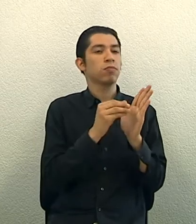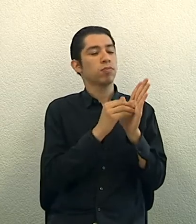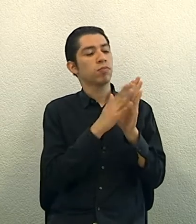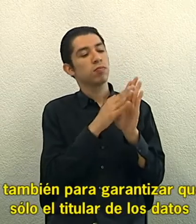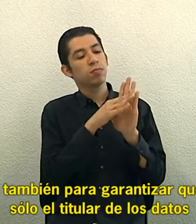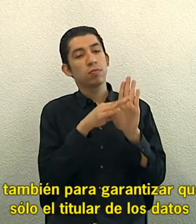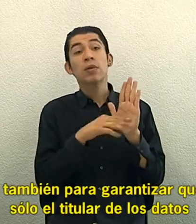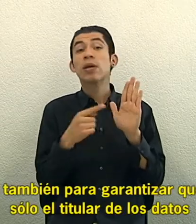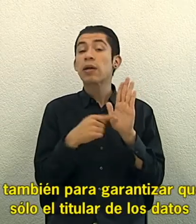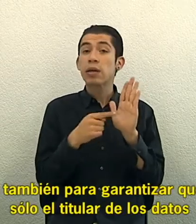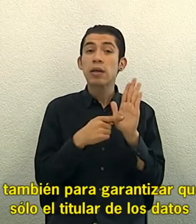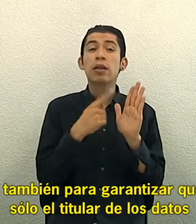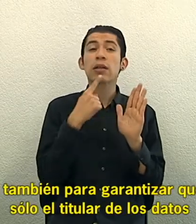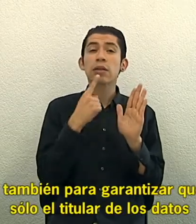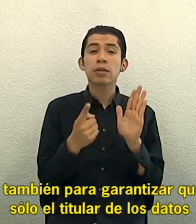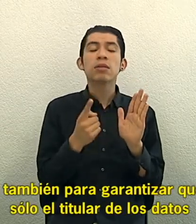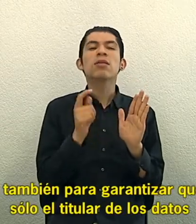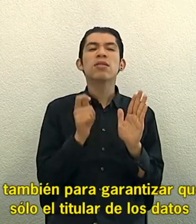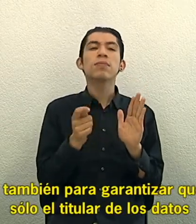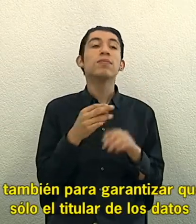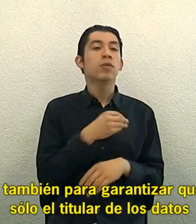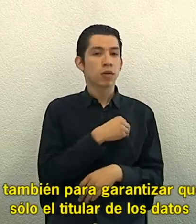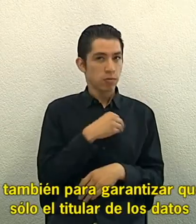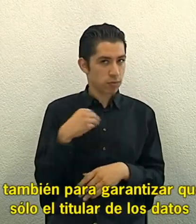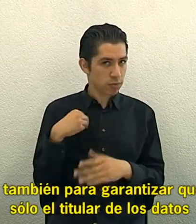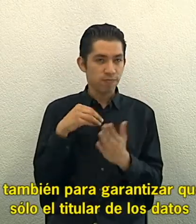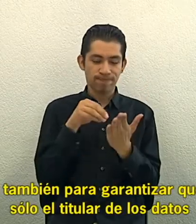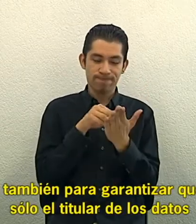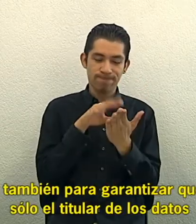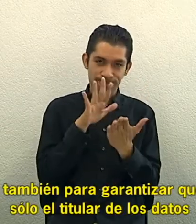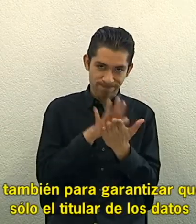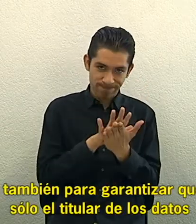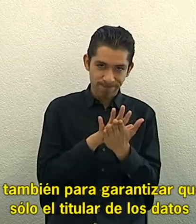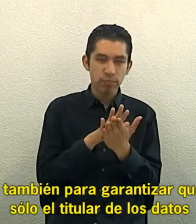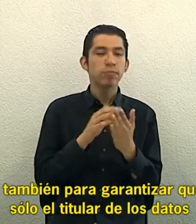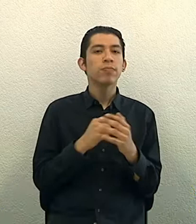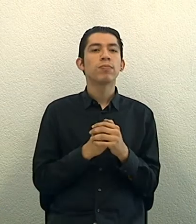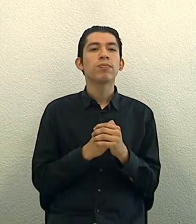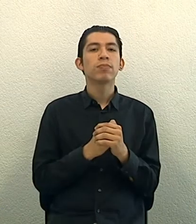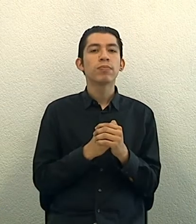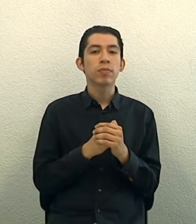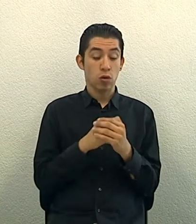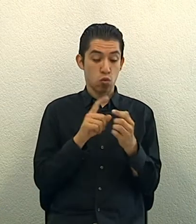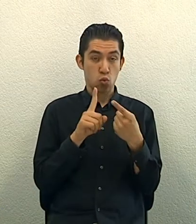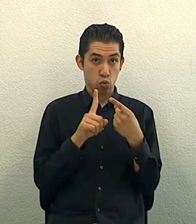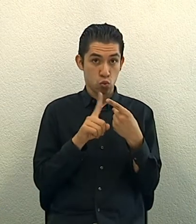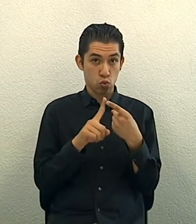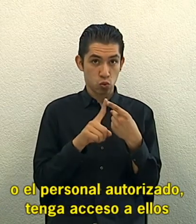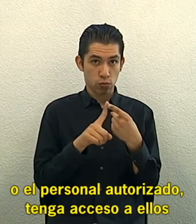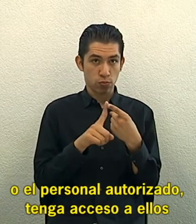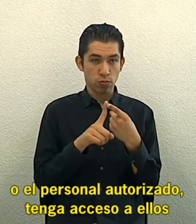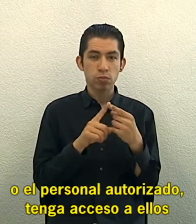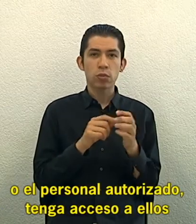y también para garantizar que solo el titular de los datos o el personal